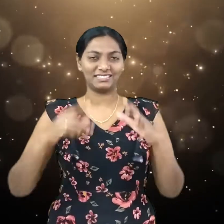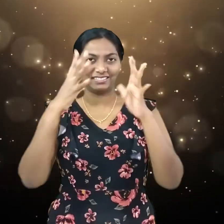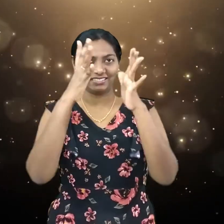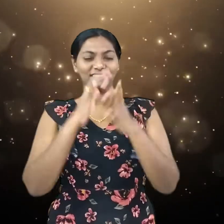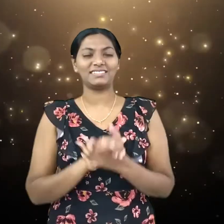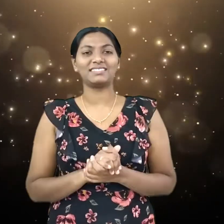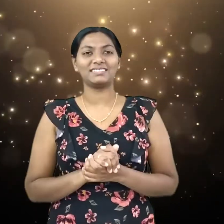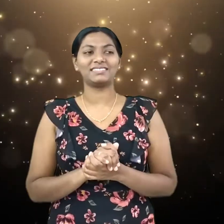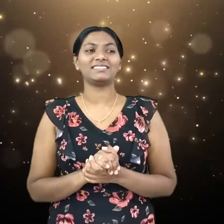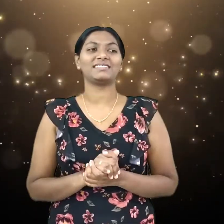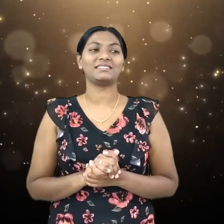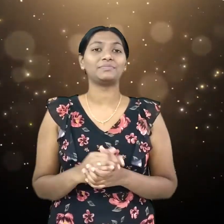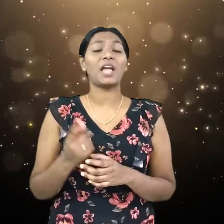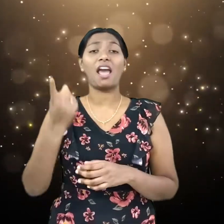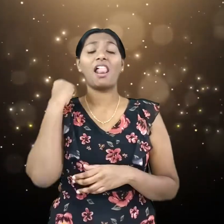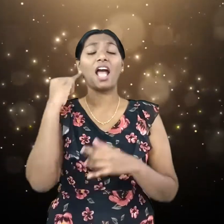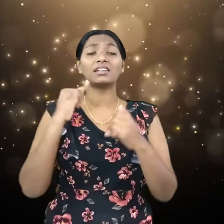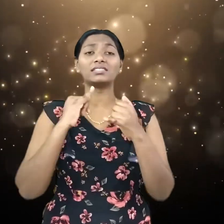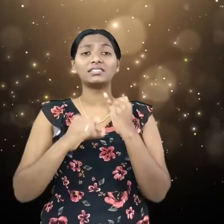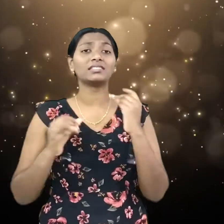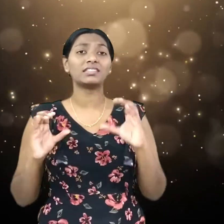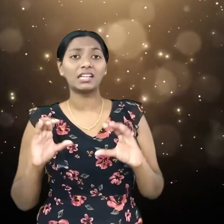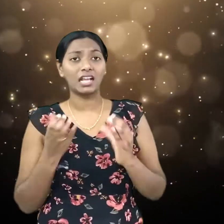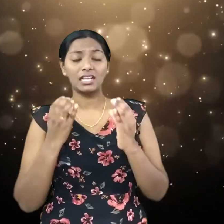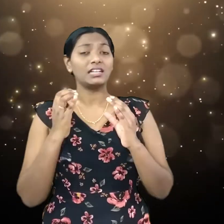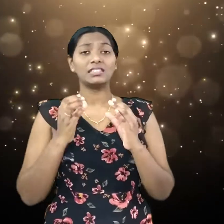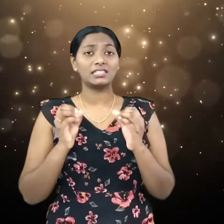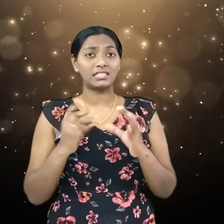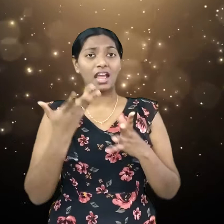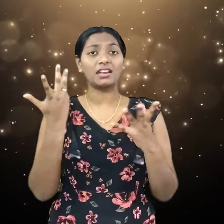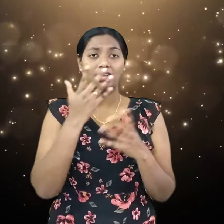लॉर्ड, दैट्स गुड। सो पिछली बार हमने शुरुआत की थी